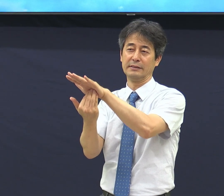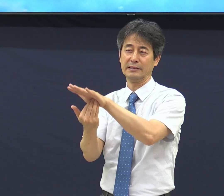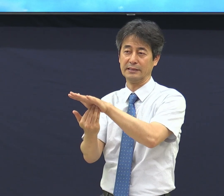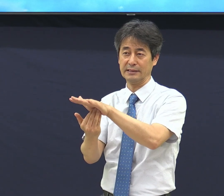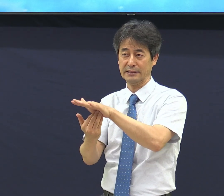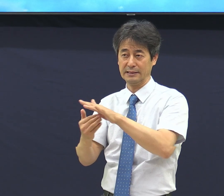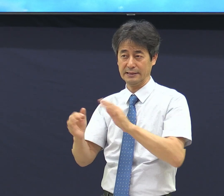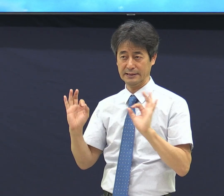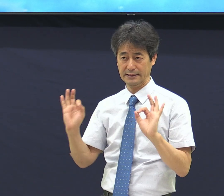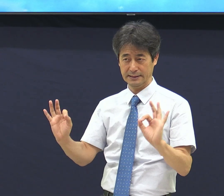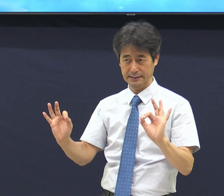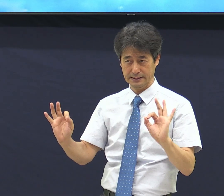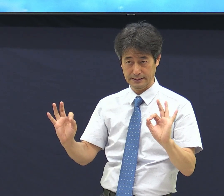그것을 우리에게 보여주셨습니다.